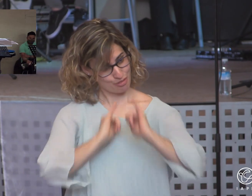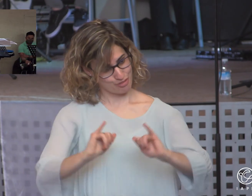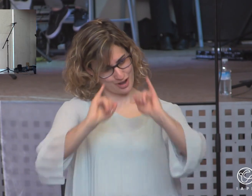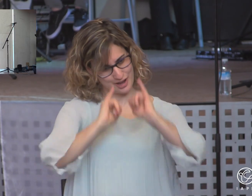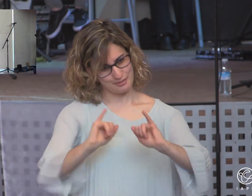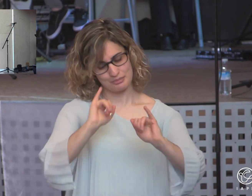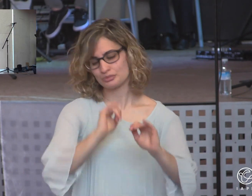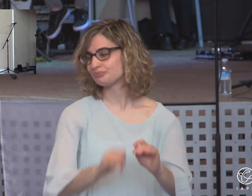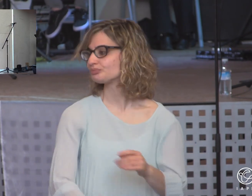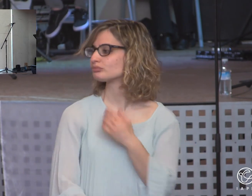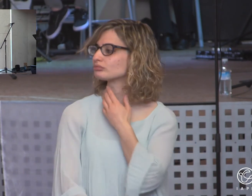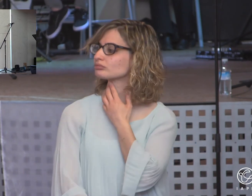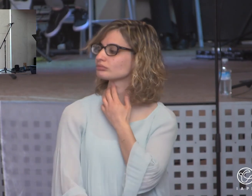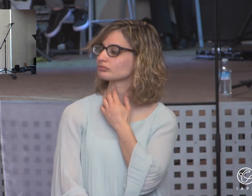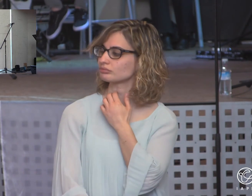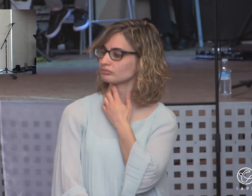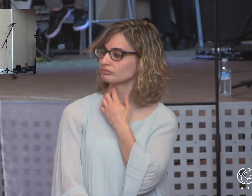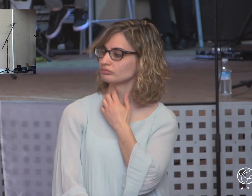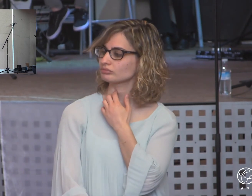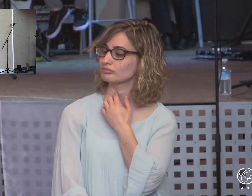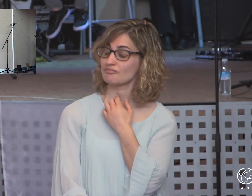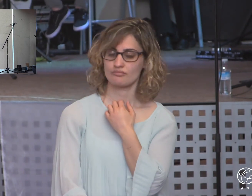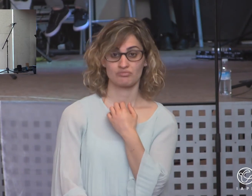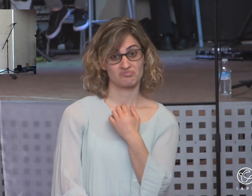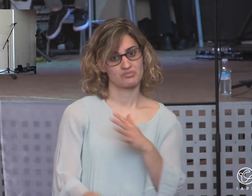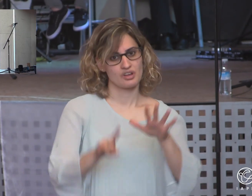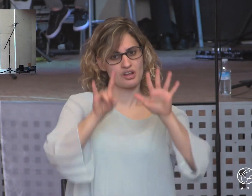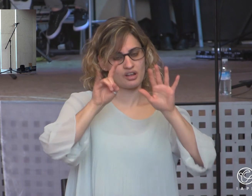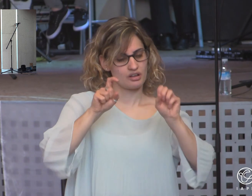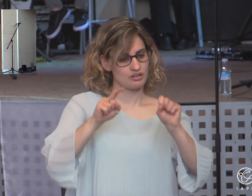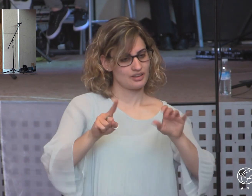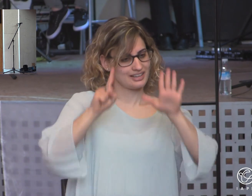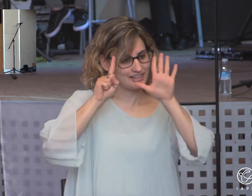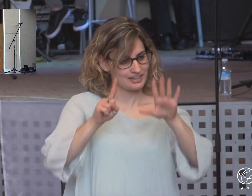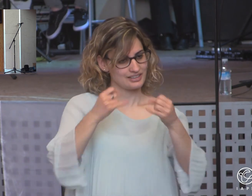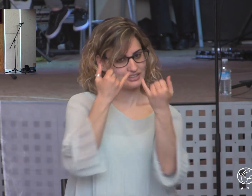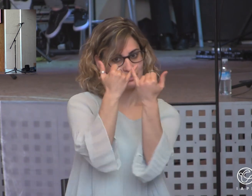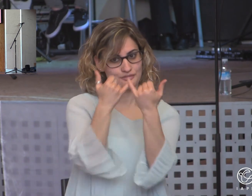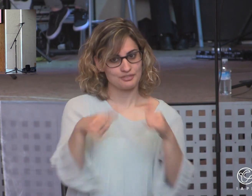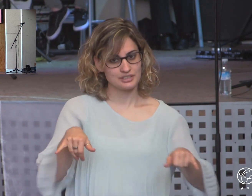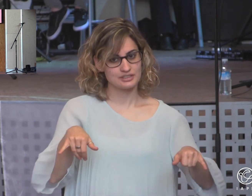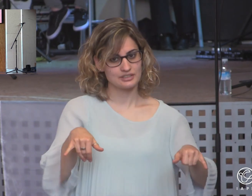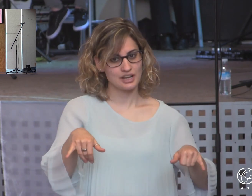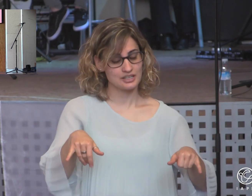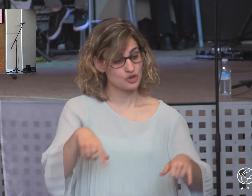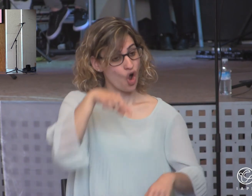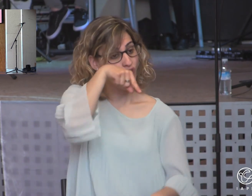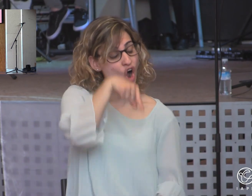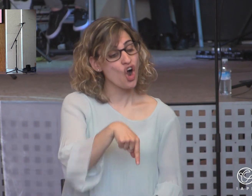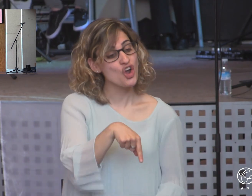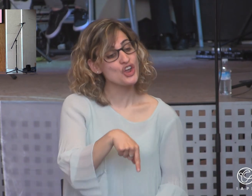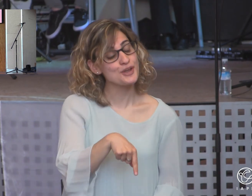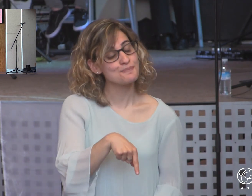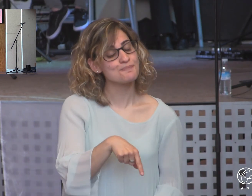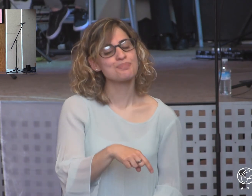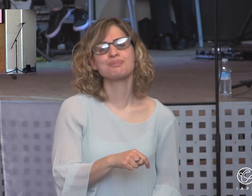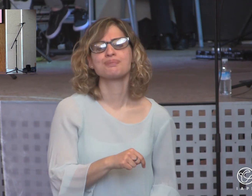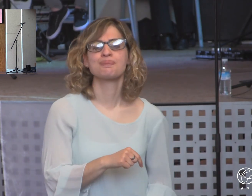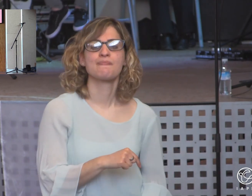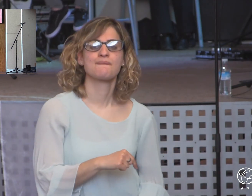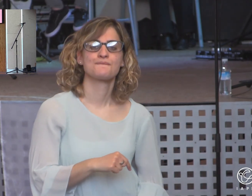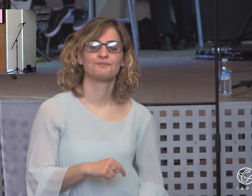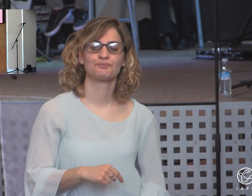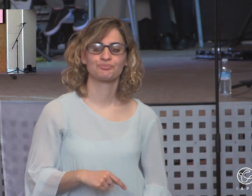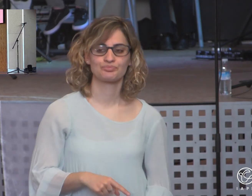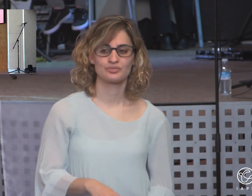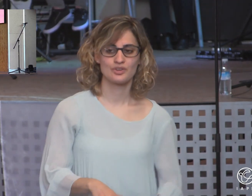La sexta es en este lugar. La sexta es hoy. La sexta es la